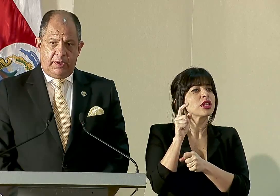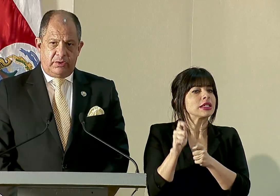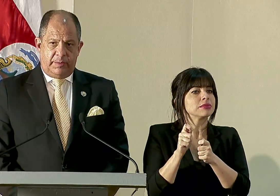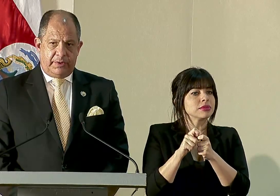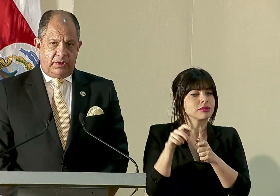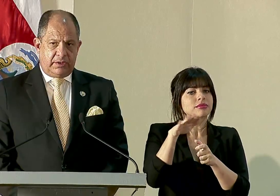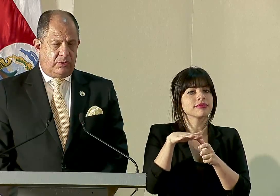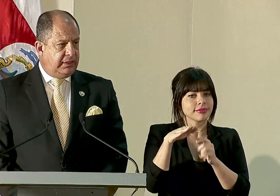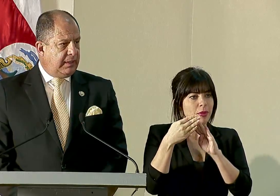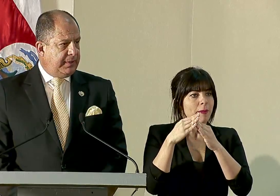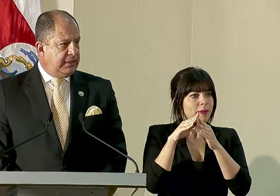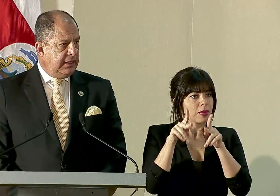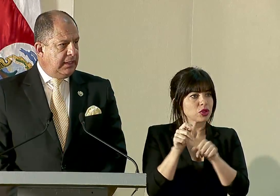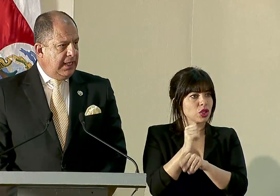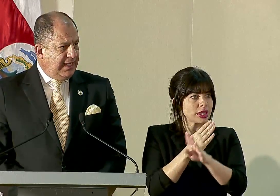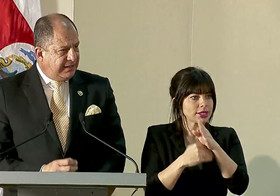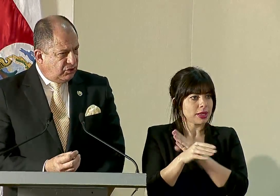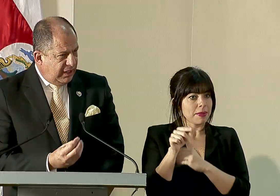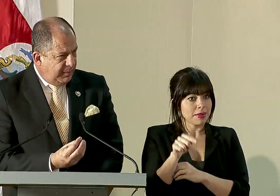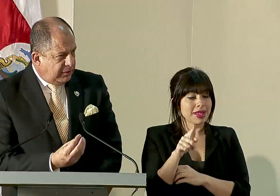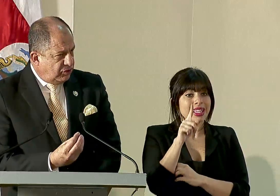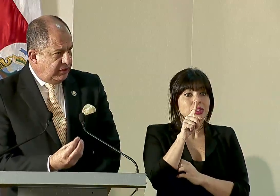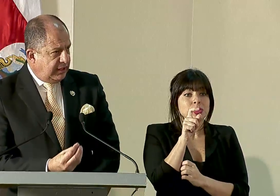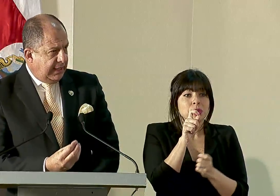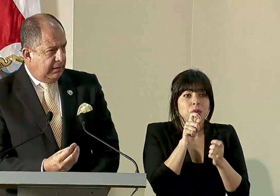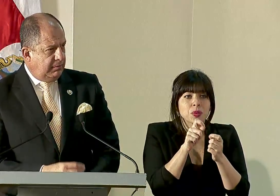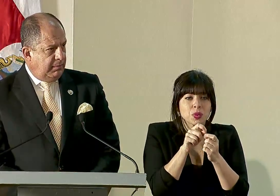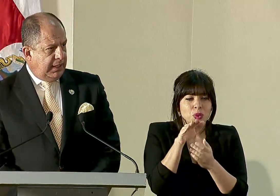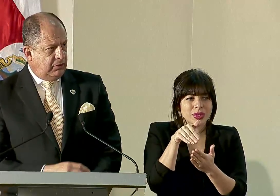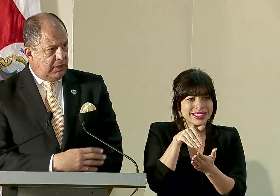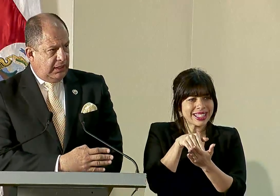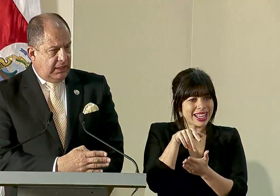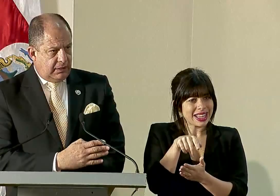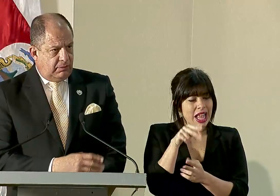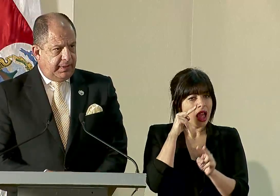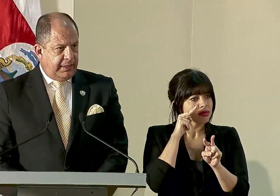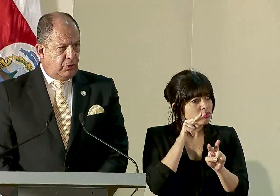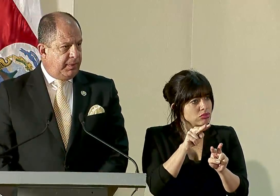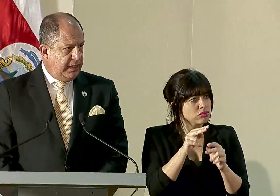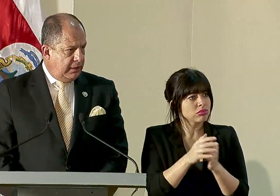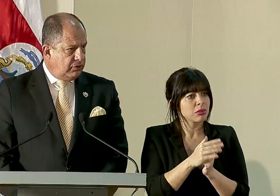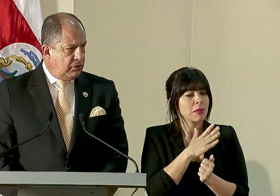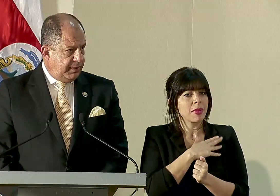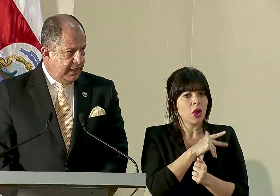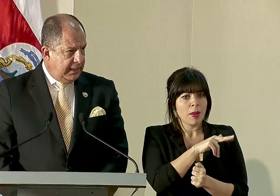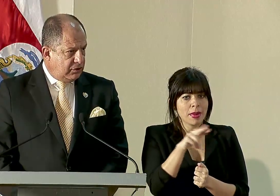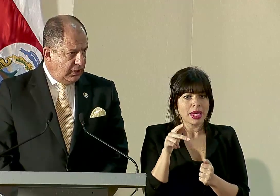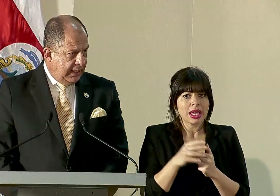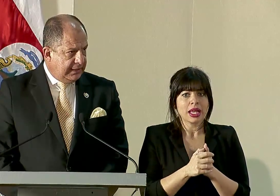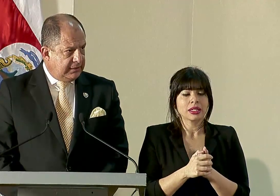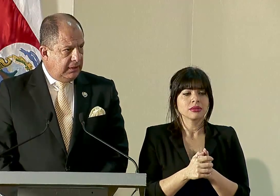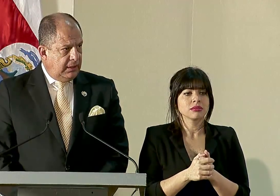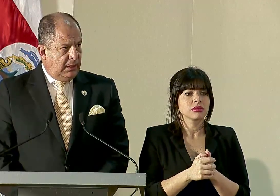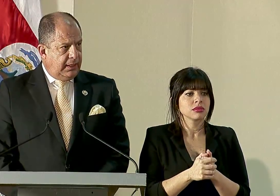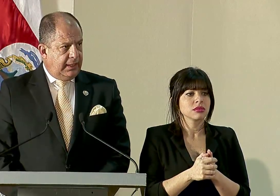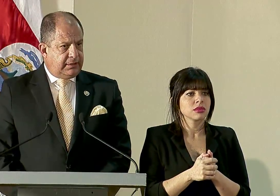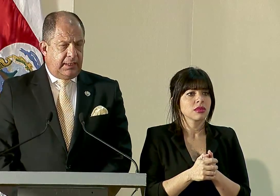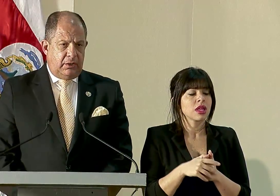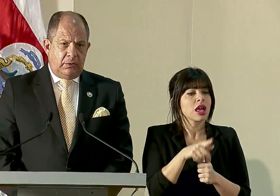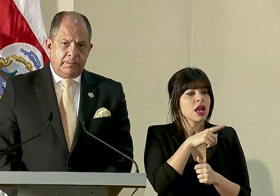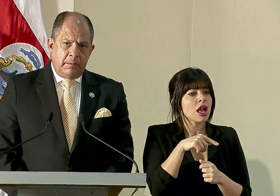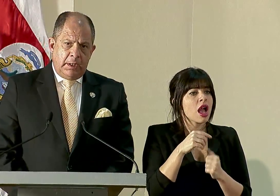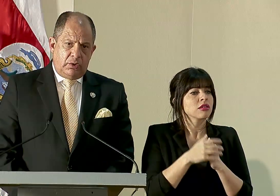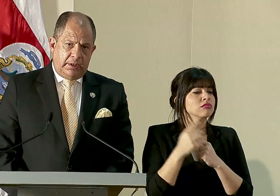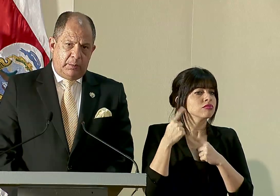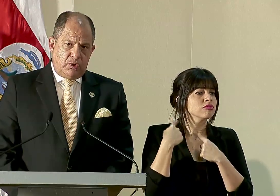en la población de personas con discapacidad. Y este es un elemento central, mirando aquí a compañeros, compañeras, colegas que han